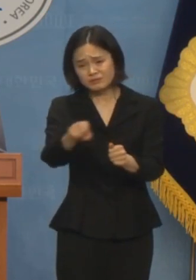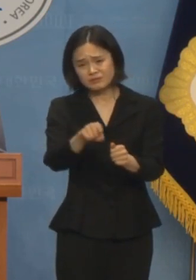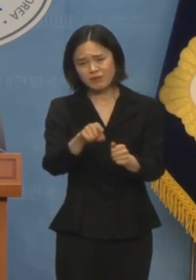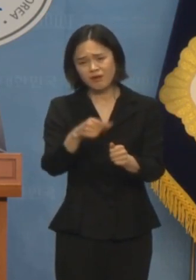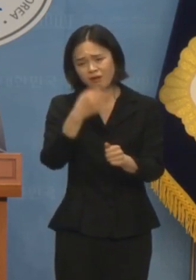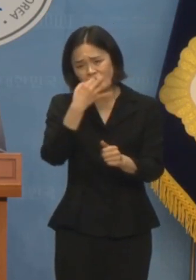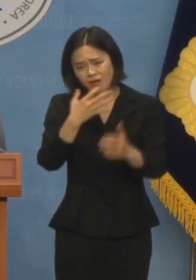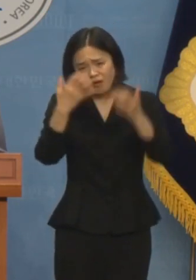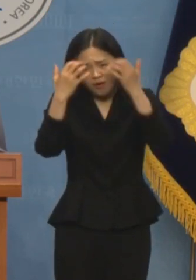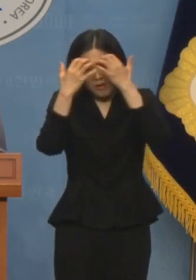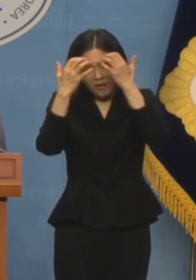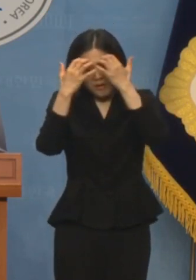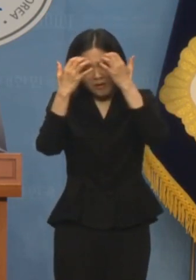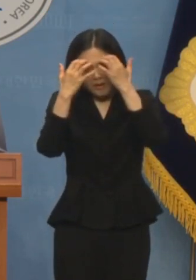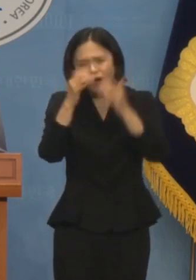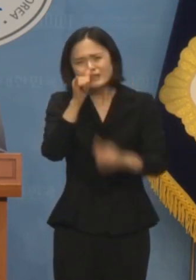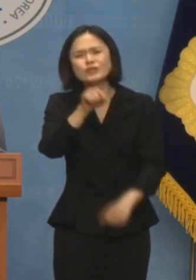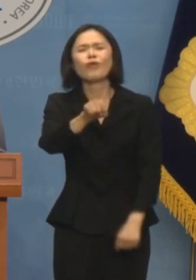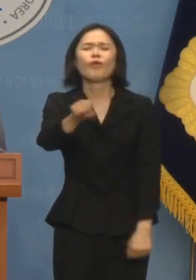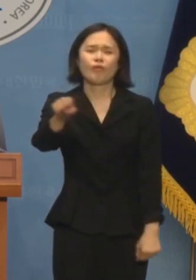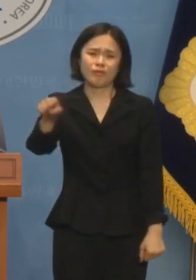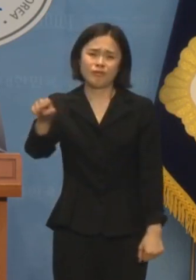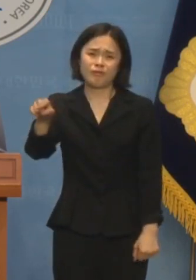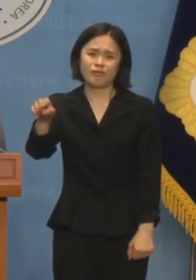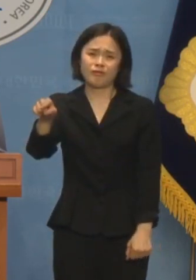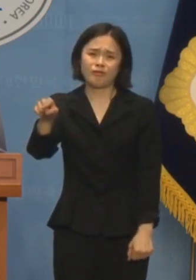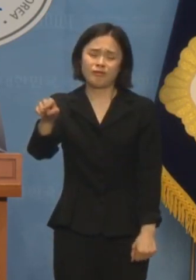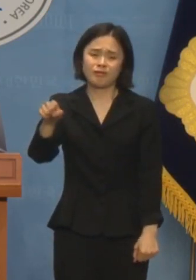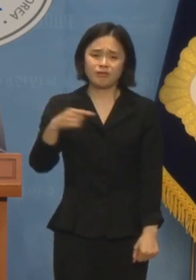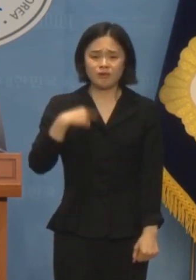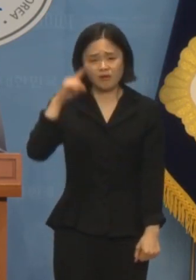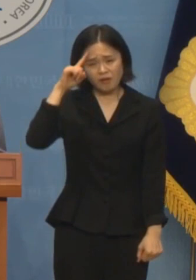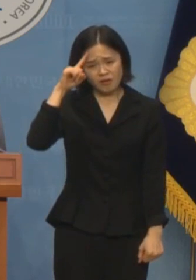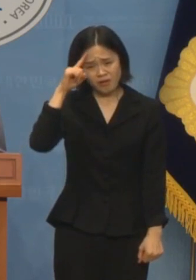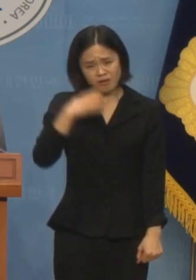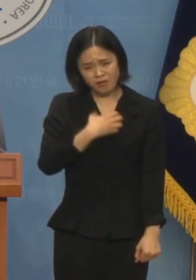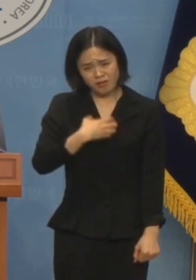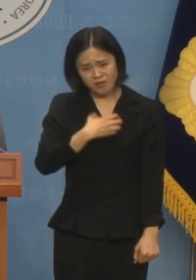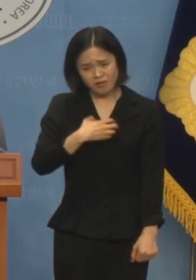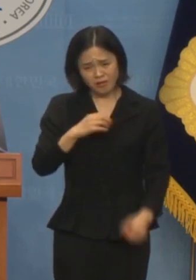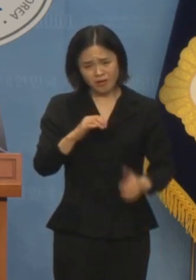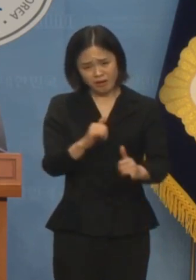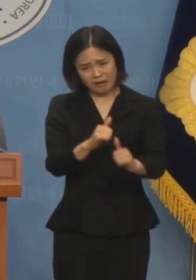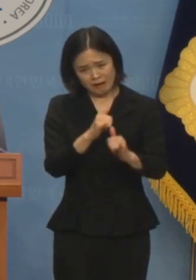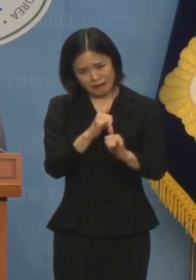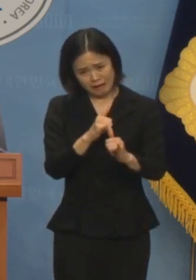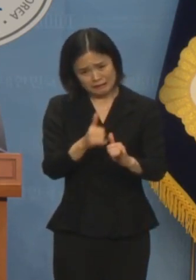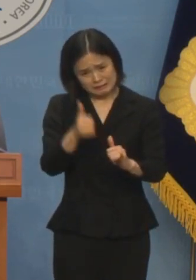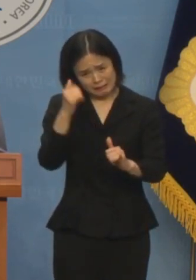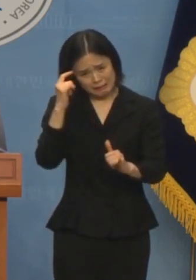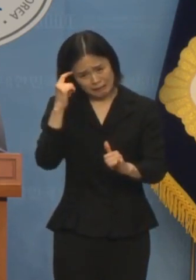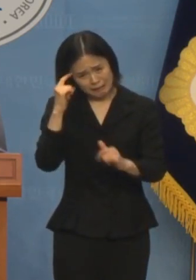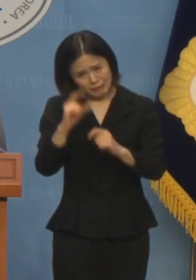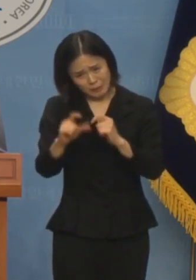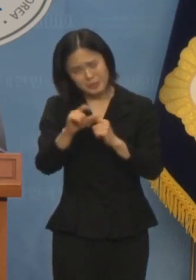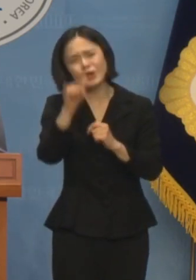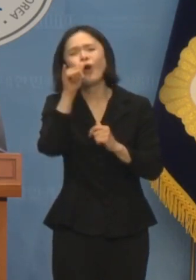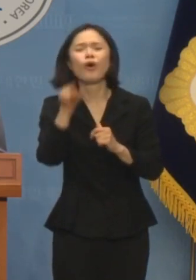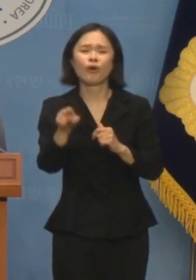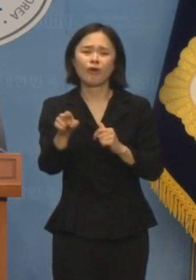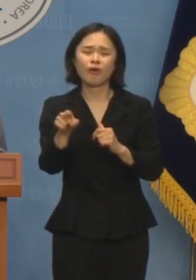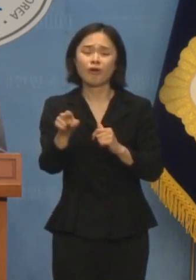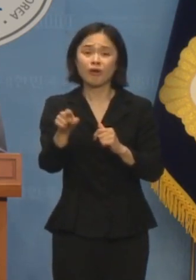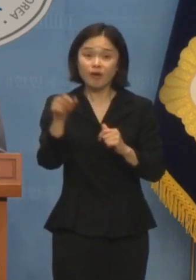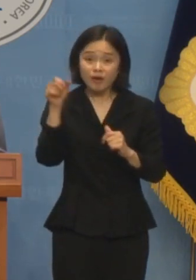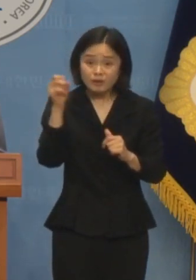계실지 모릅니다. 고통 속에서 죽음을 생각하는 선생님이 계실지 모릅니다. 더 이상 가슴 아픈 비극이 일어나지